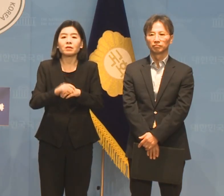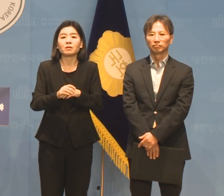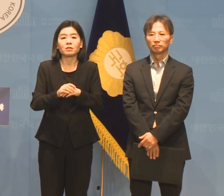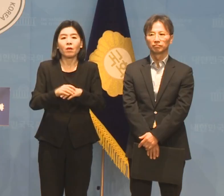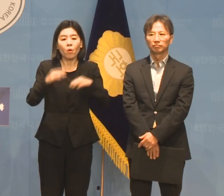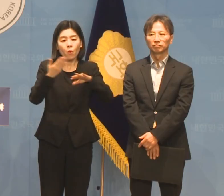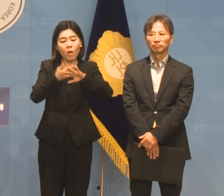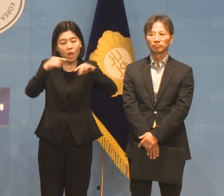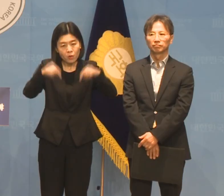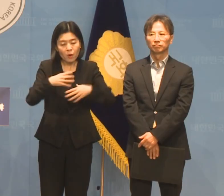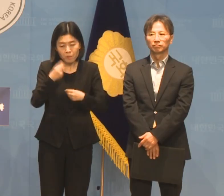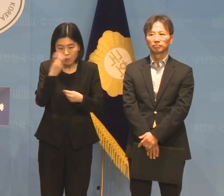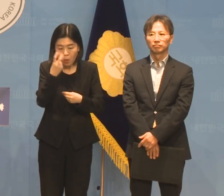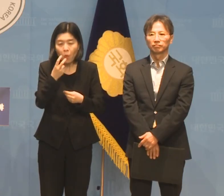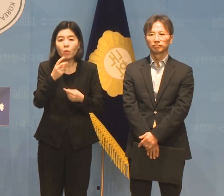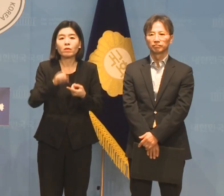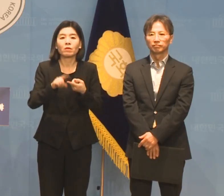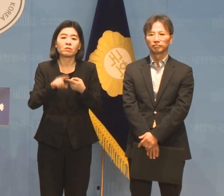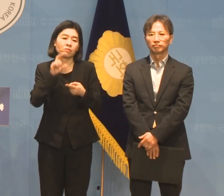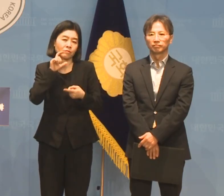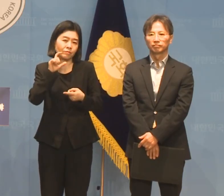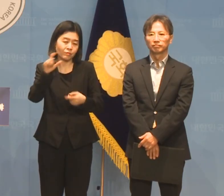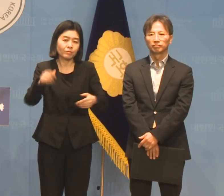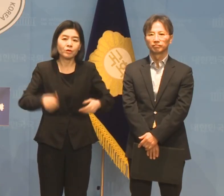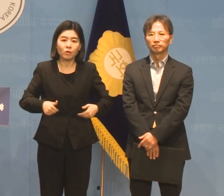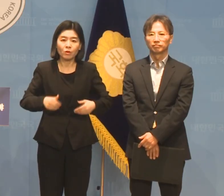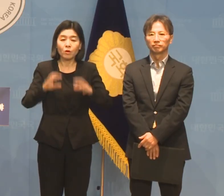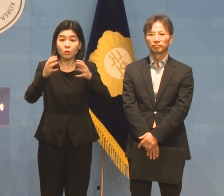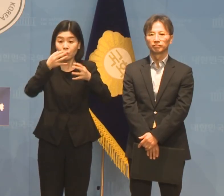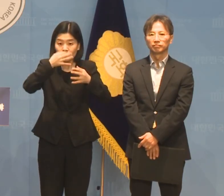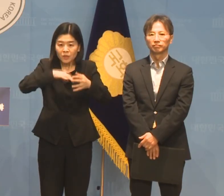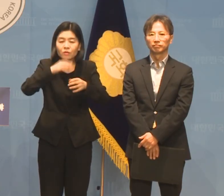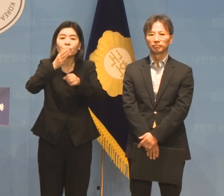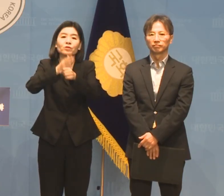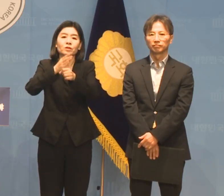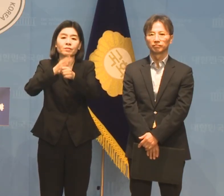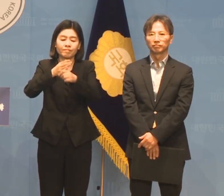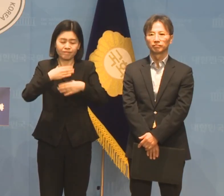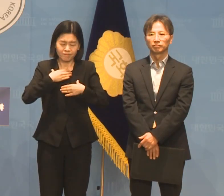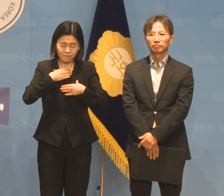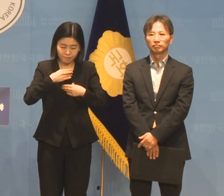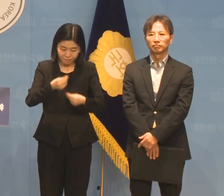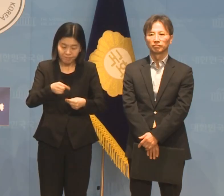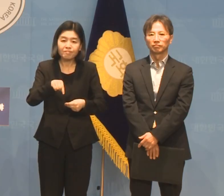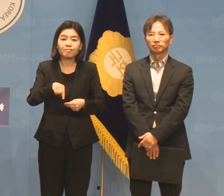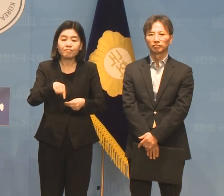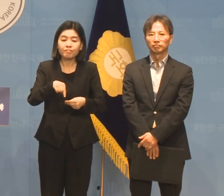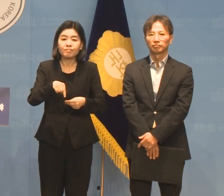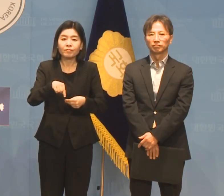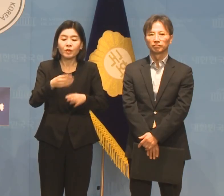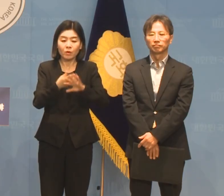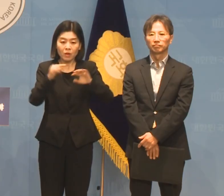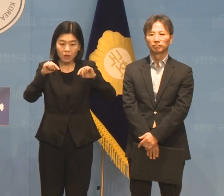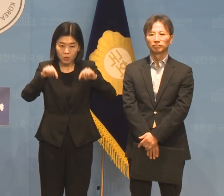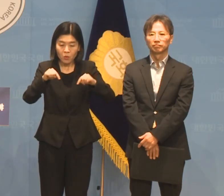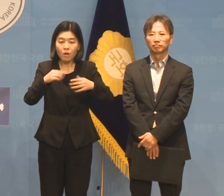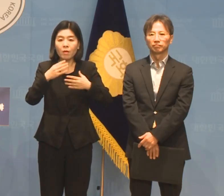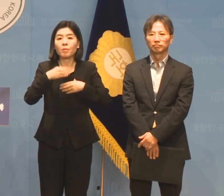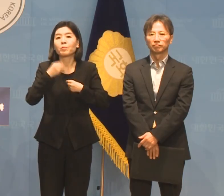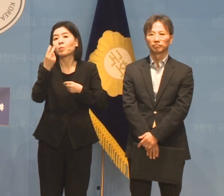합니다. 이 위원회를 통해 국익 중심의 안정적인 외교안보 정책을 지속해